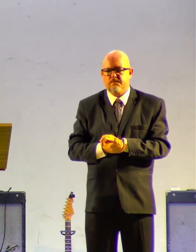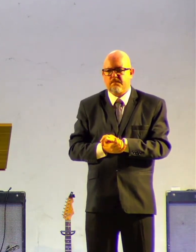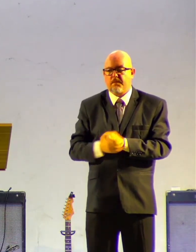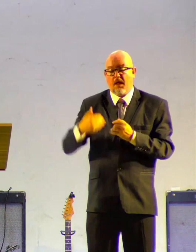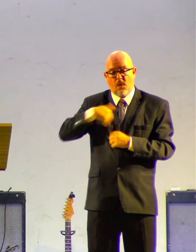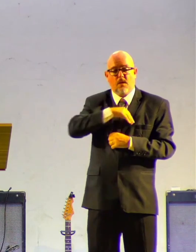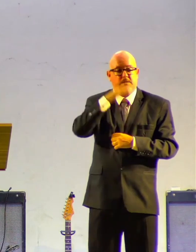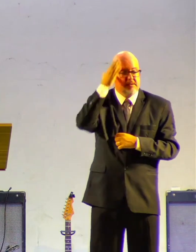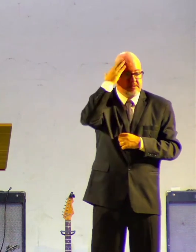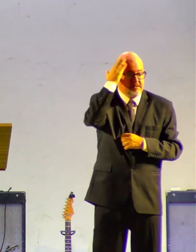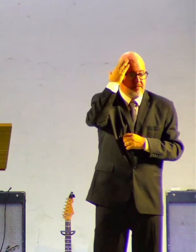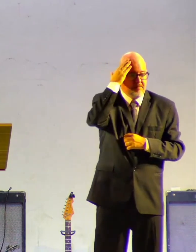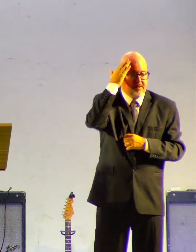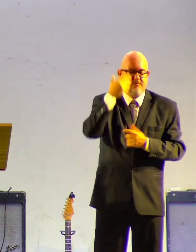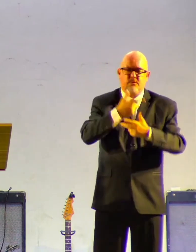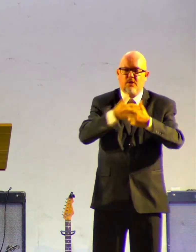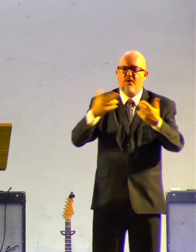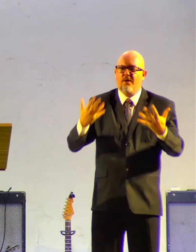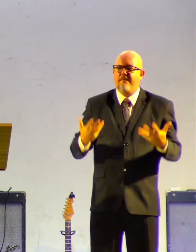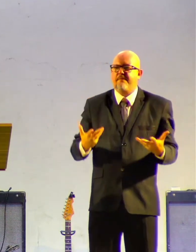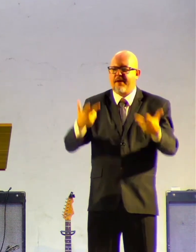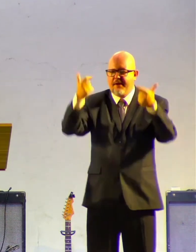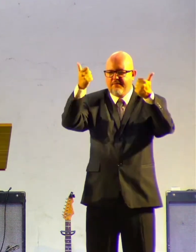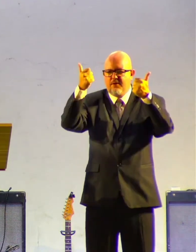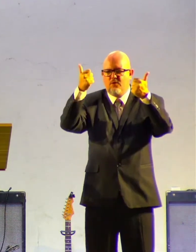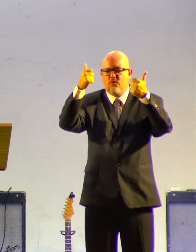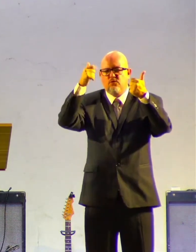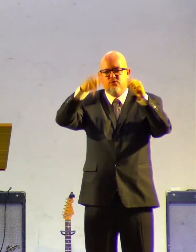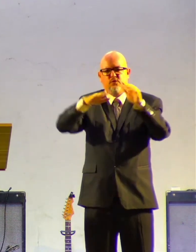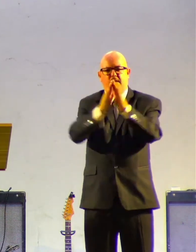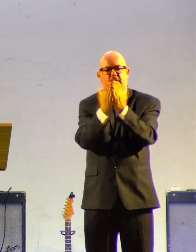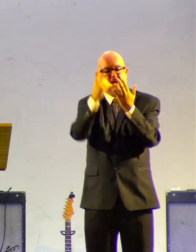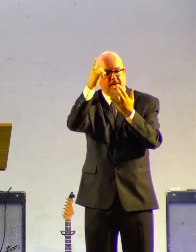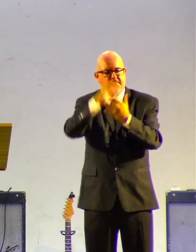E nós sabemos de um algo maravilhoso nas Escrituras,